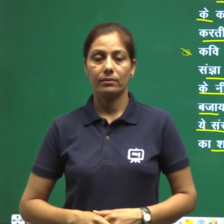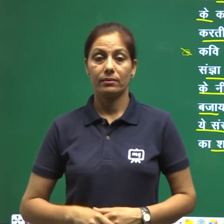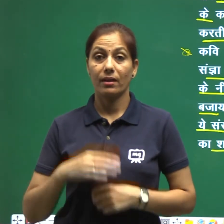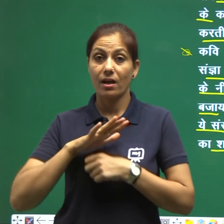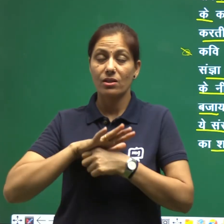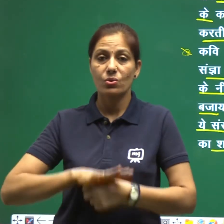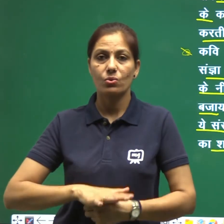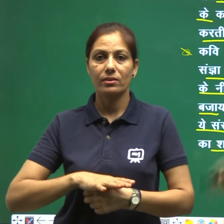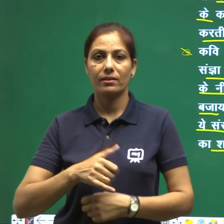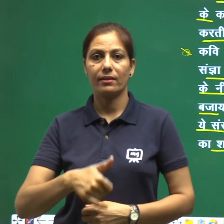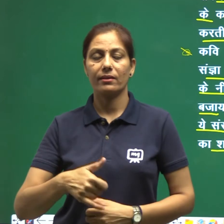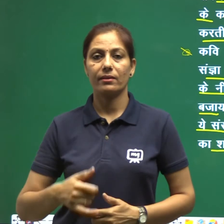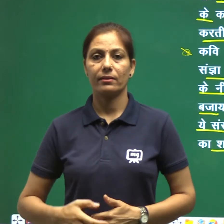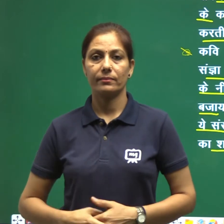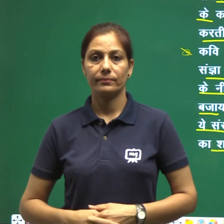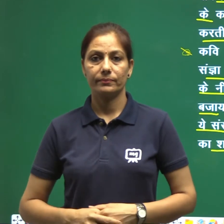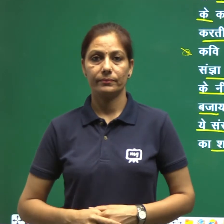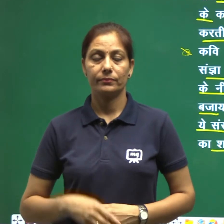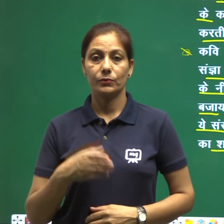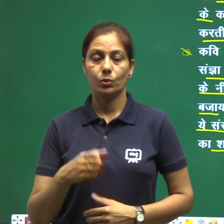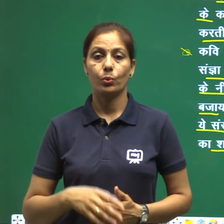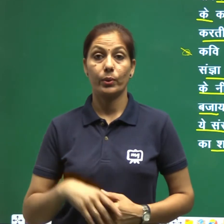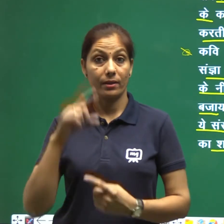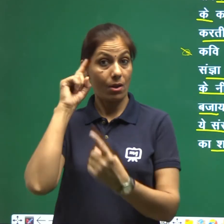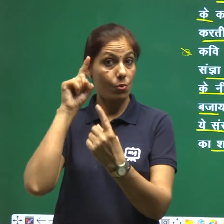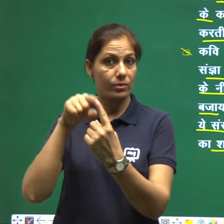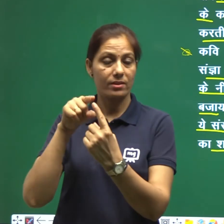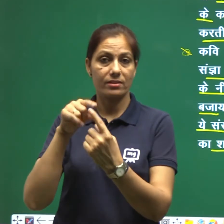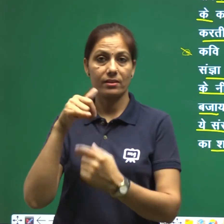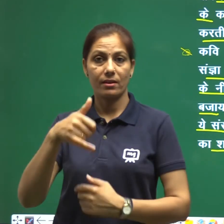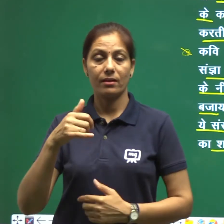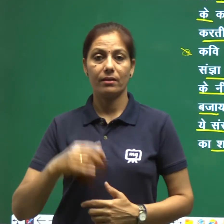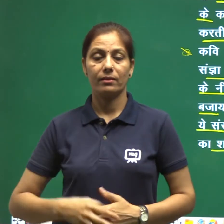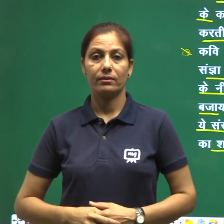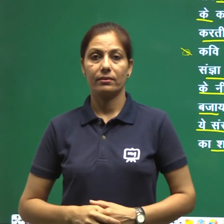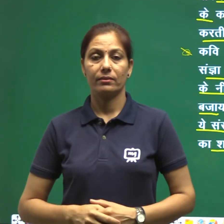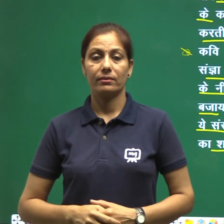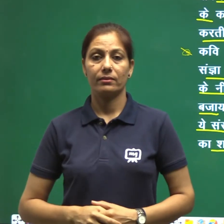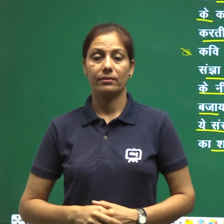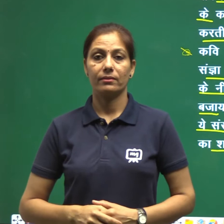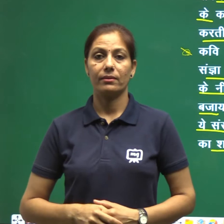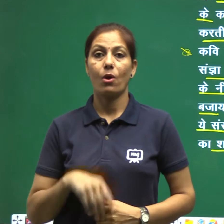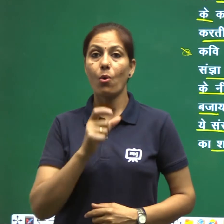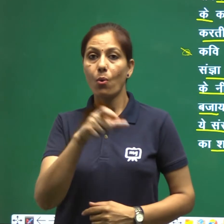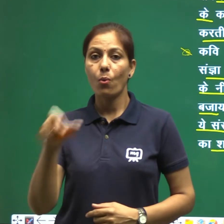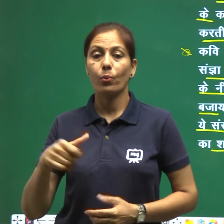शोषण करने लगी है। जो इनका उद्देश्य था जन कल्याण,